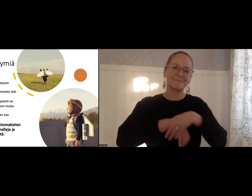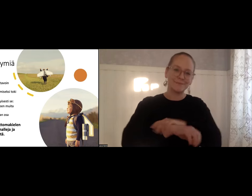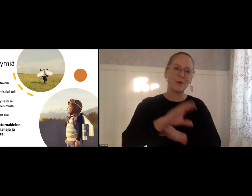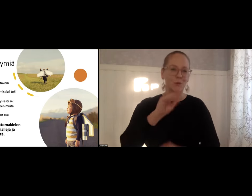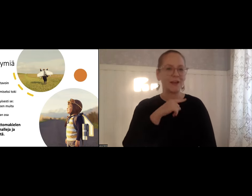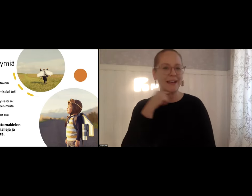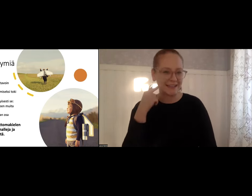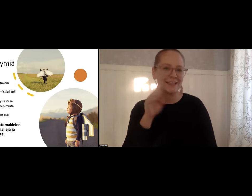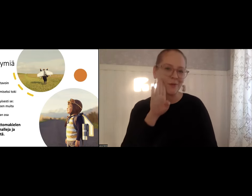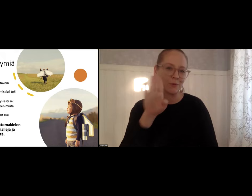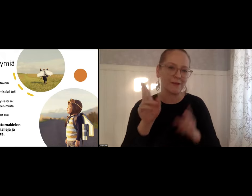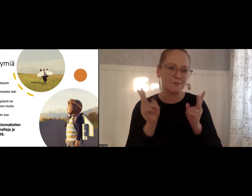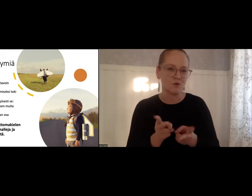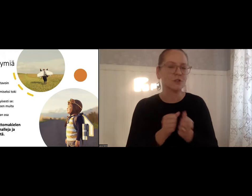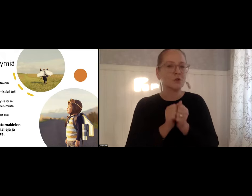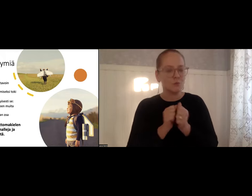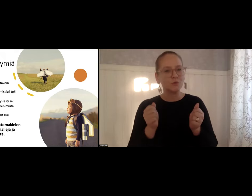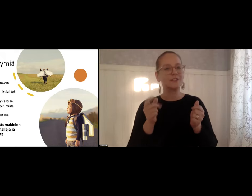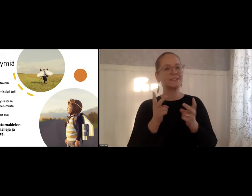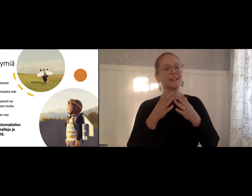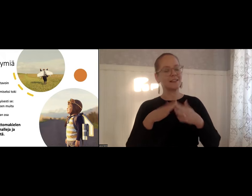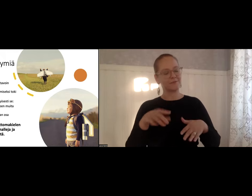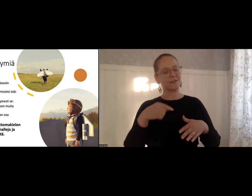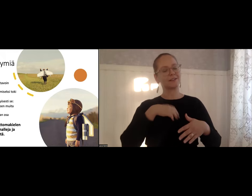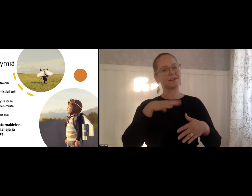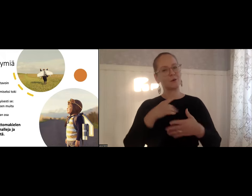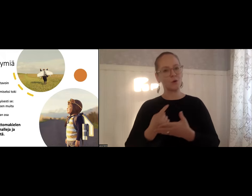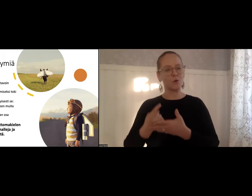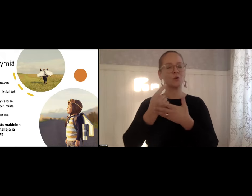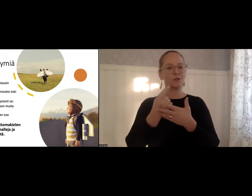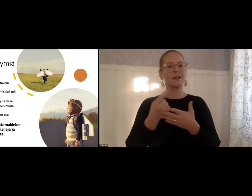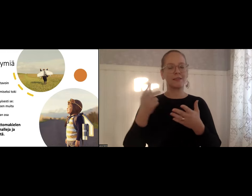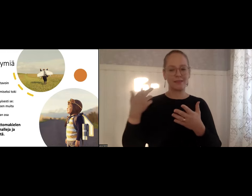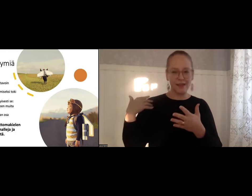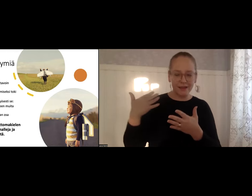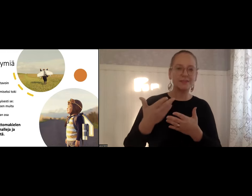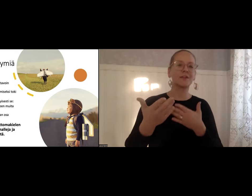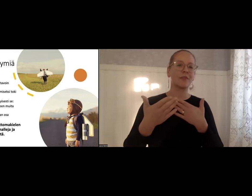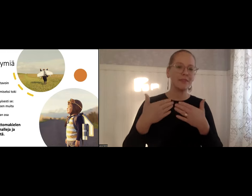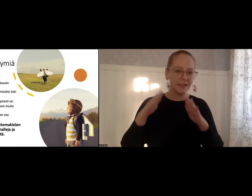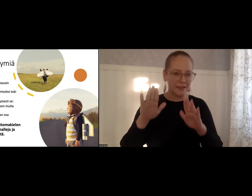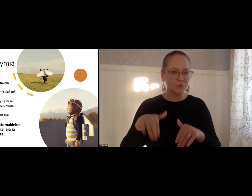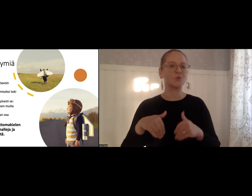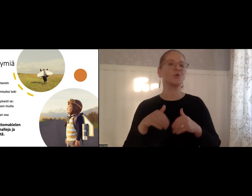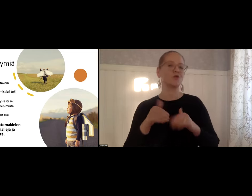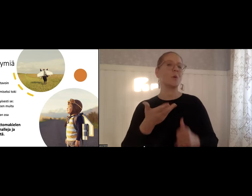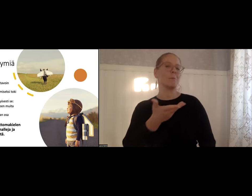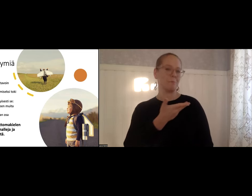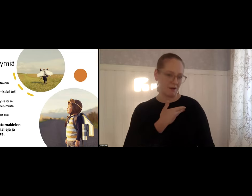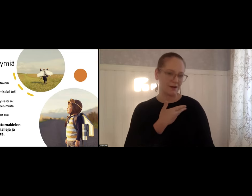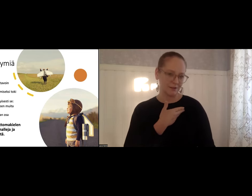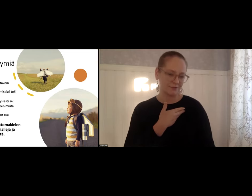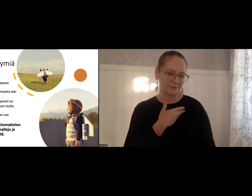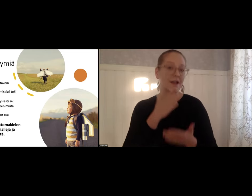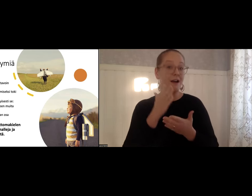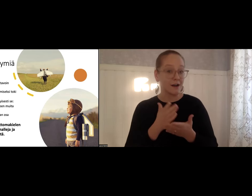Totta kai haasteita löytyy, tehtäviä on ihan riittävästi meillä vielä edessä, mutta